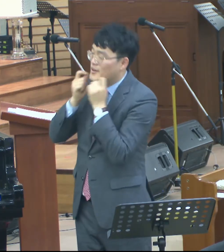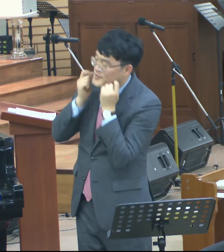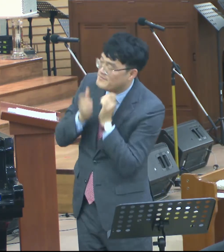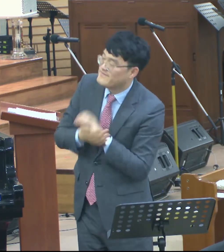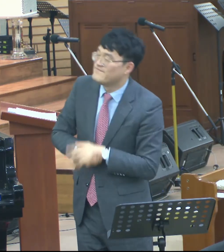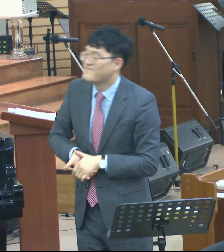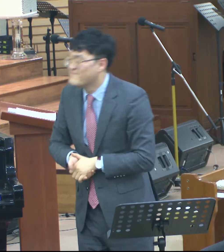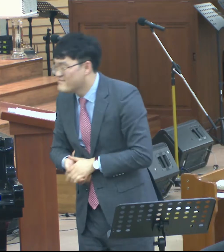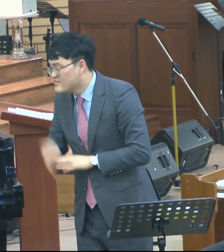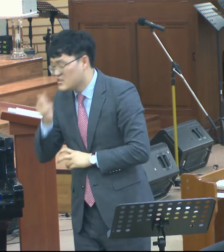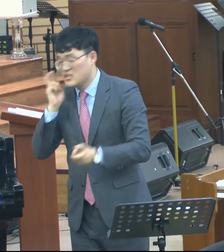계급장처럼 행동한단 말이죠.